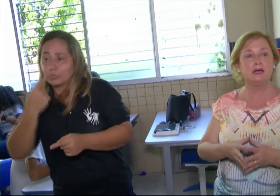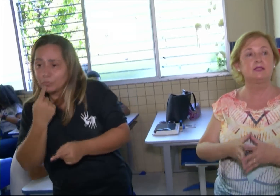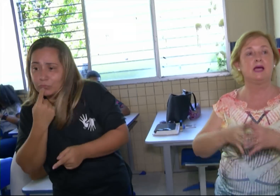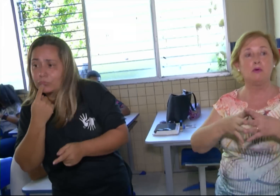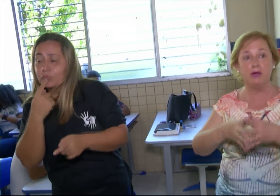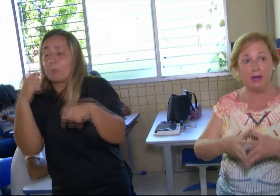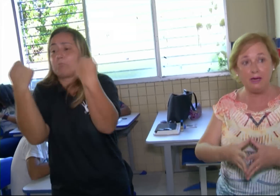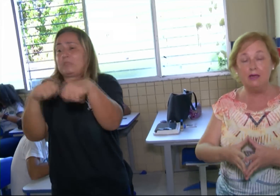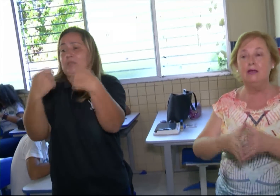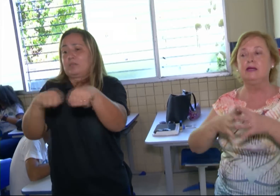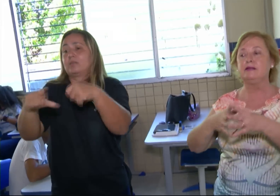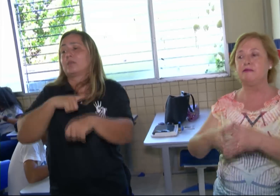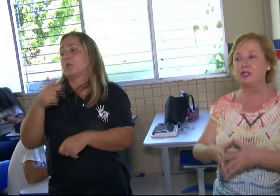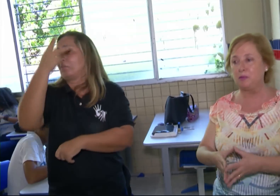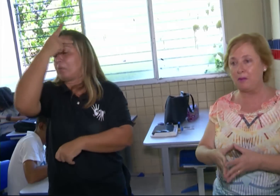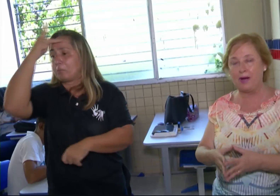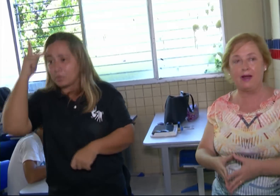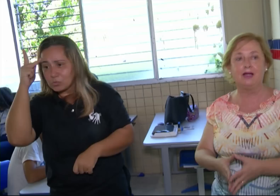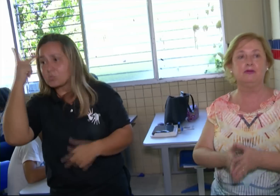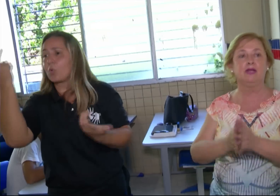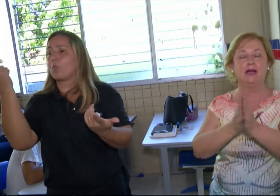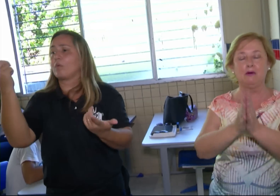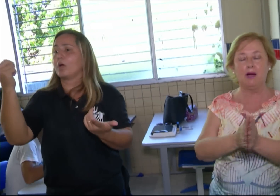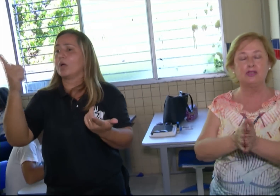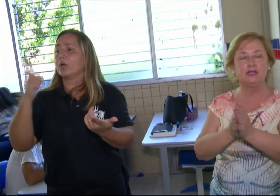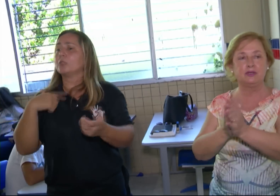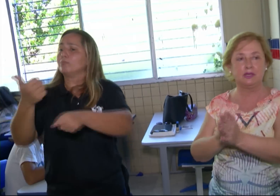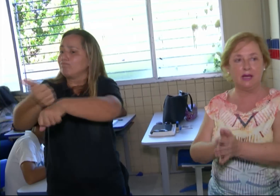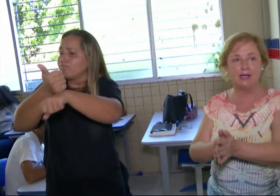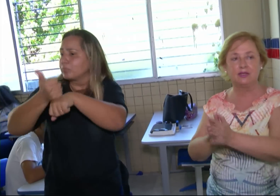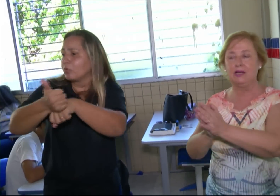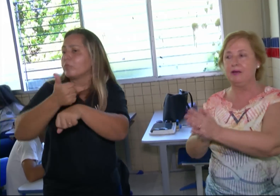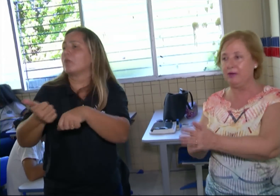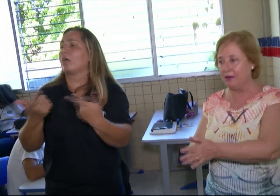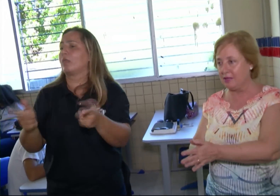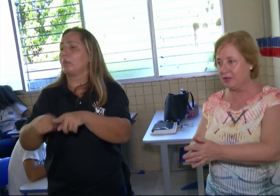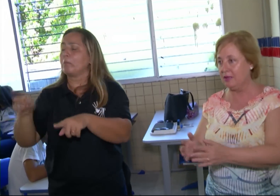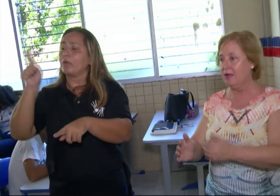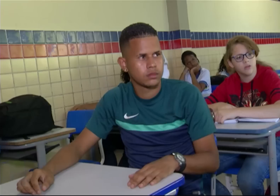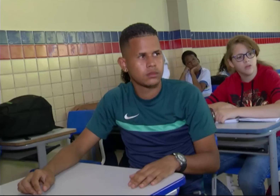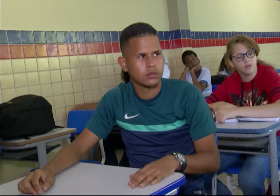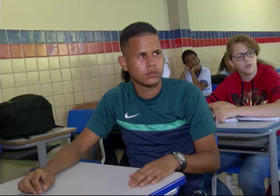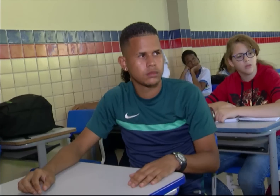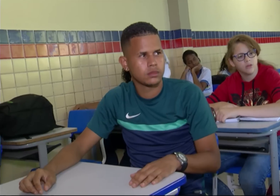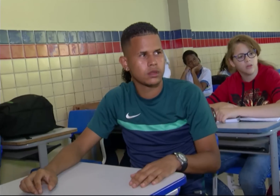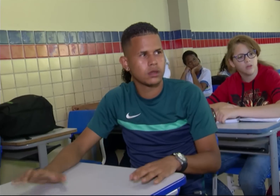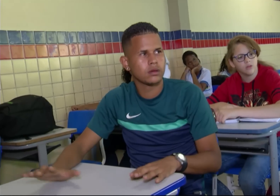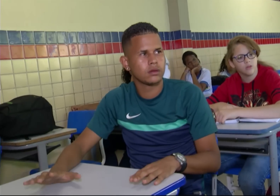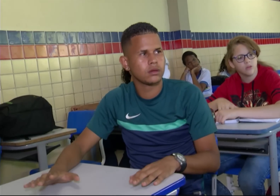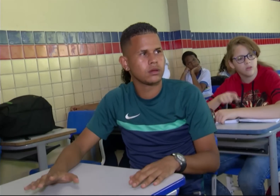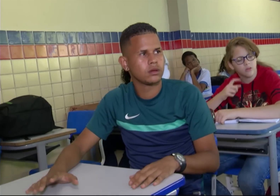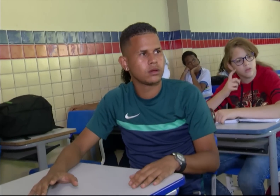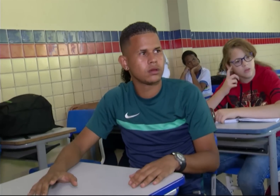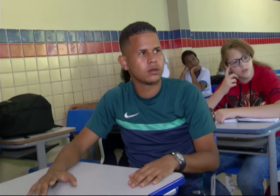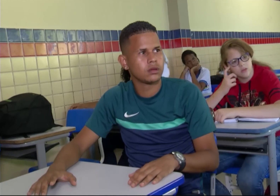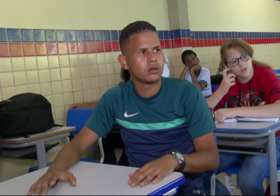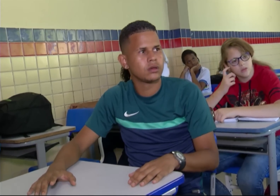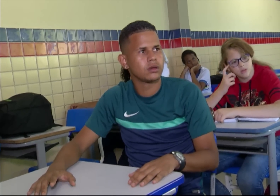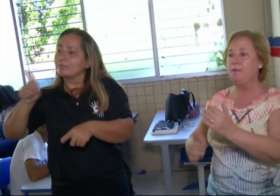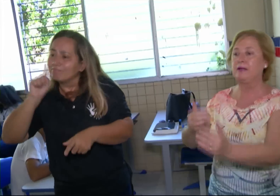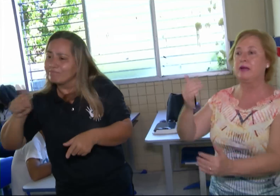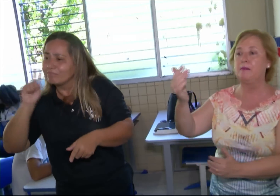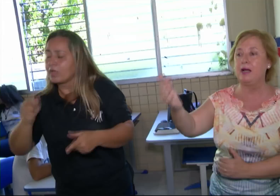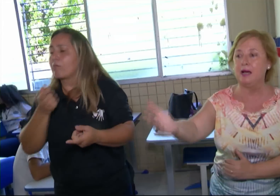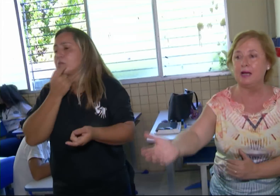Alexandra faz parte do grupo de profissionais que interpretam todo o conteúdo para os estudantes e revela o quanto a atividade